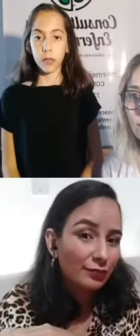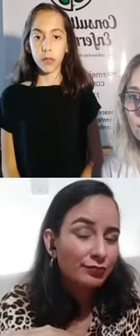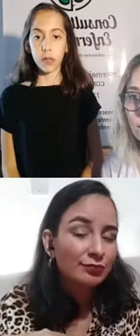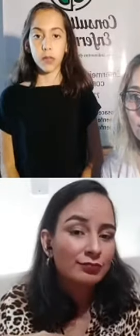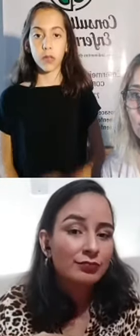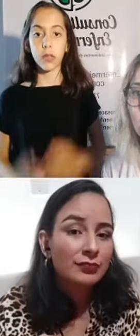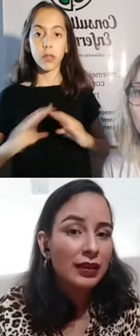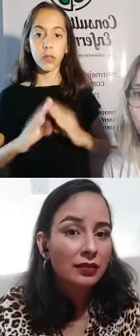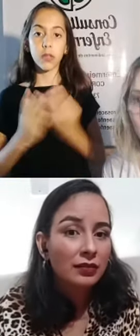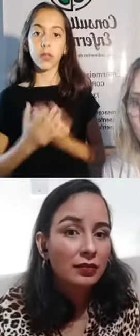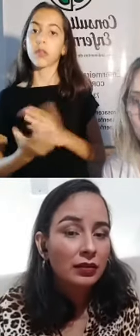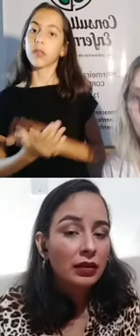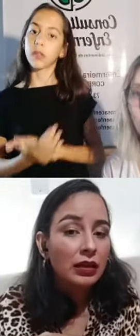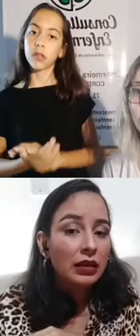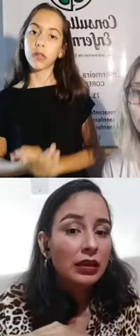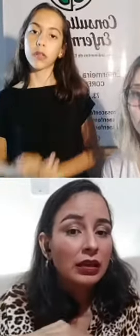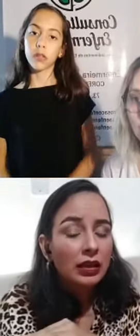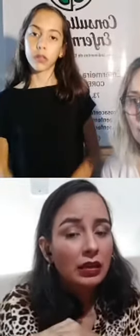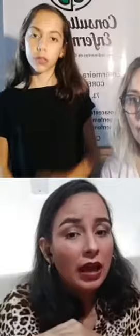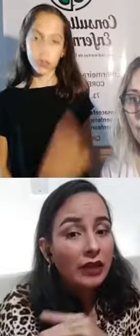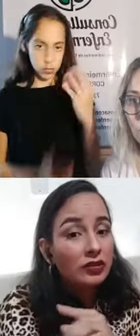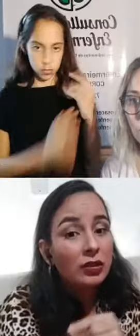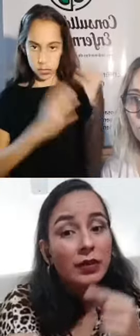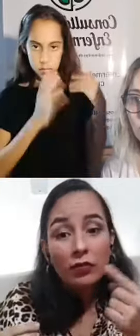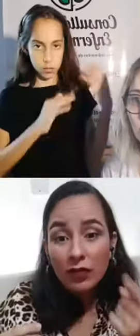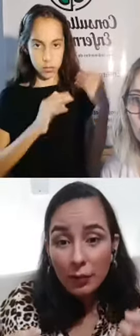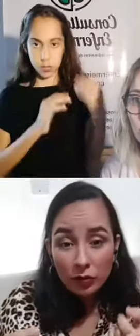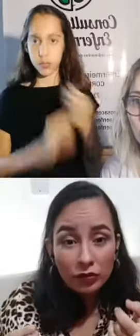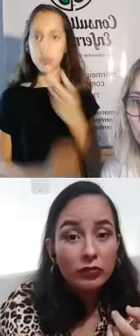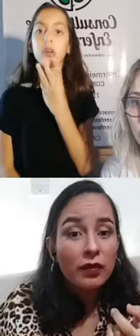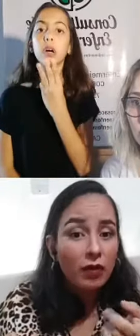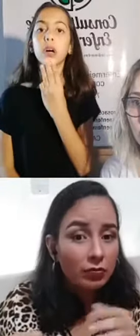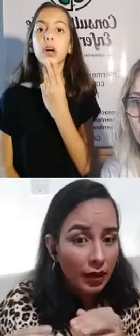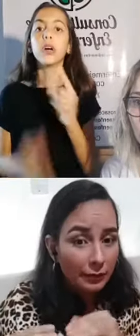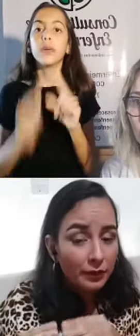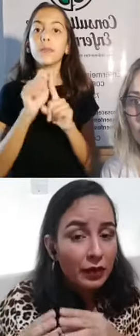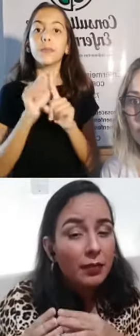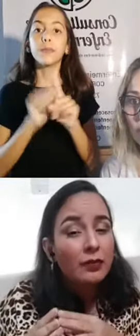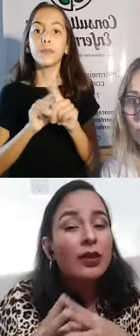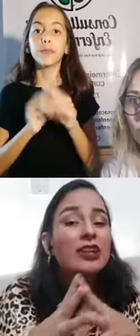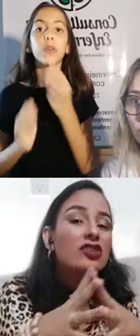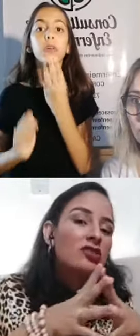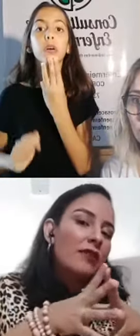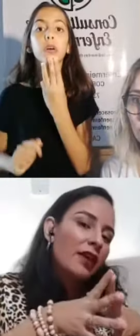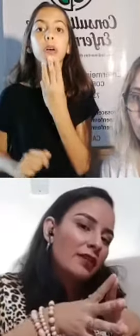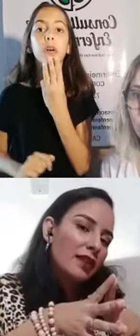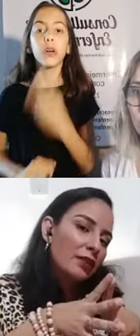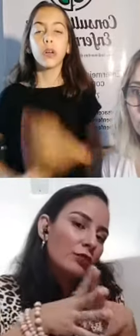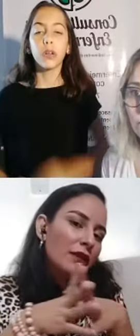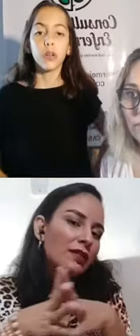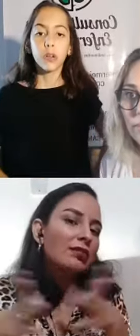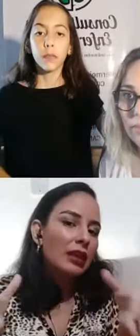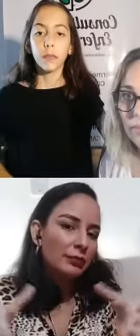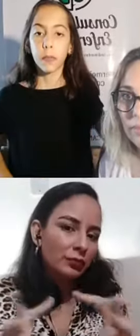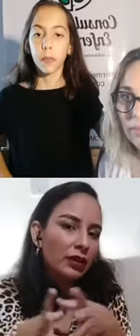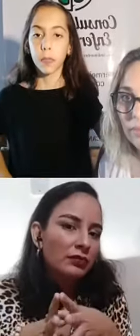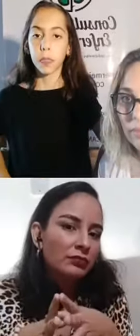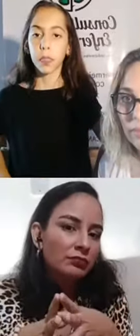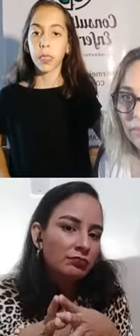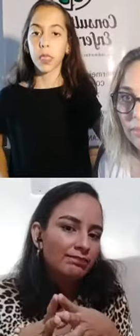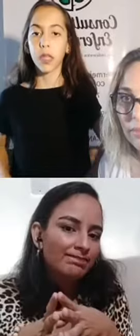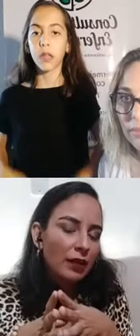março, né? E a gente também não sabe quando a gente vai voltar. Mas o que a gente está fazendo nesse tempo,